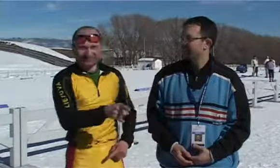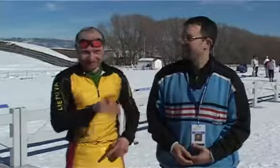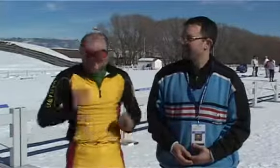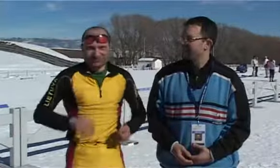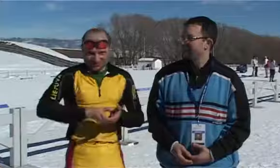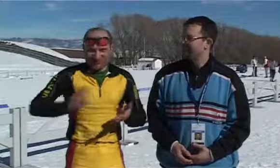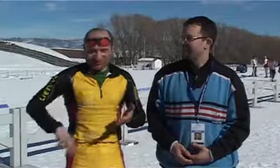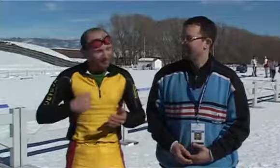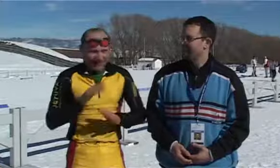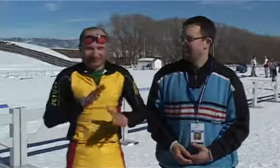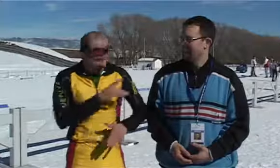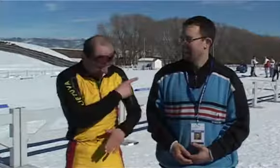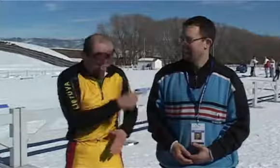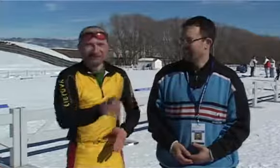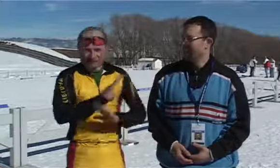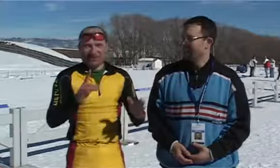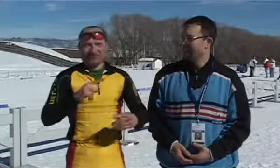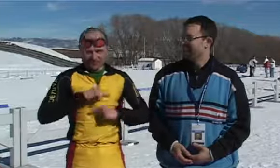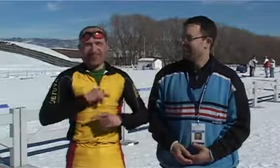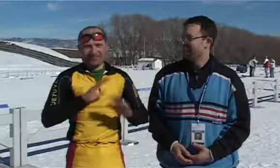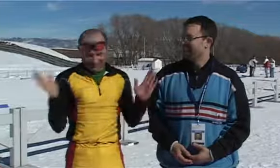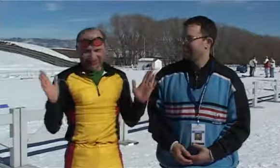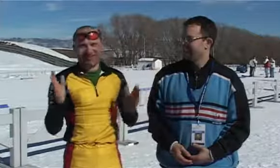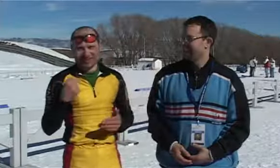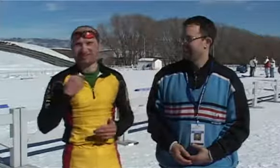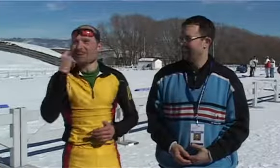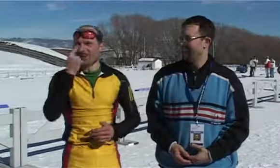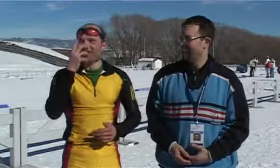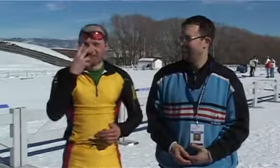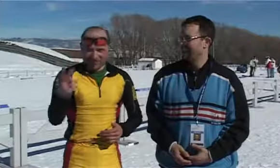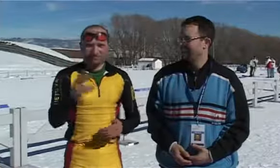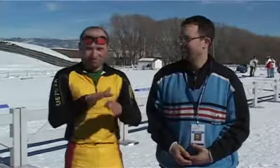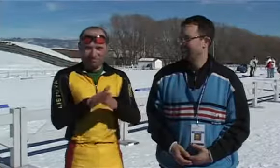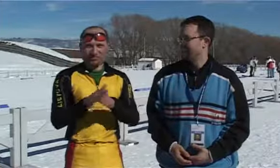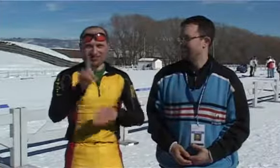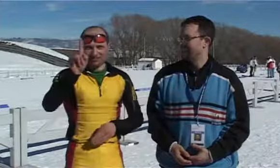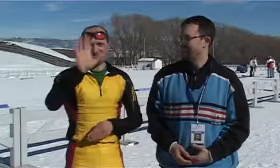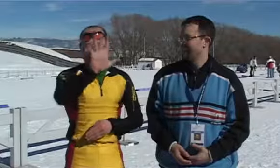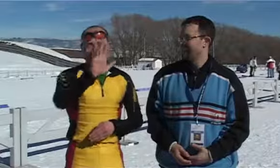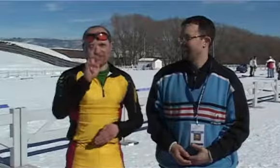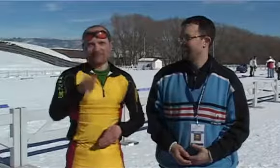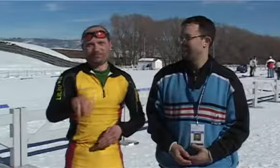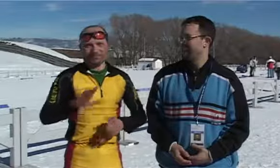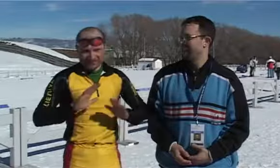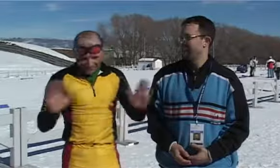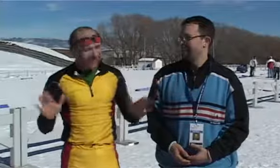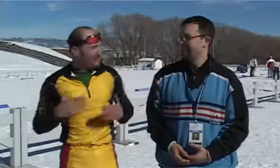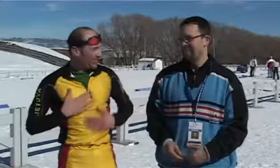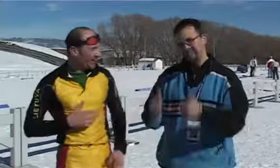durchgehalten bis zum Ziel und ich habe es geschafft, jetzt auch hierher zu kommen. Und ich bin auch über das glücklich, dass ich